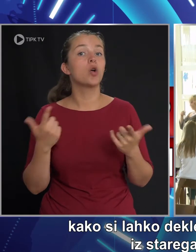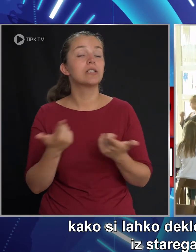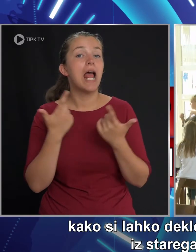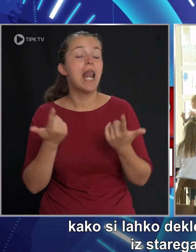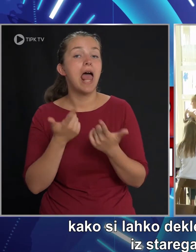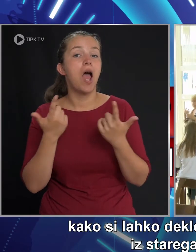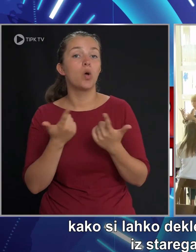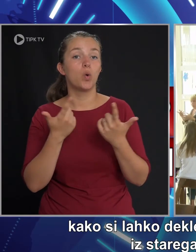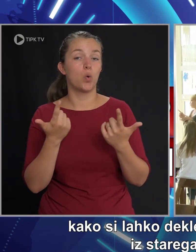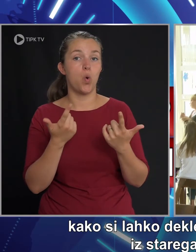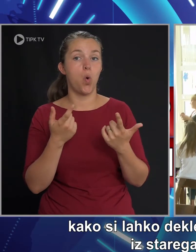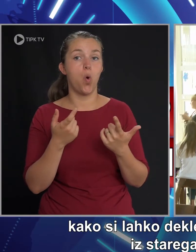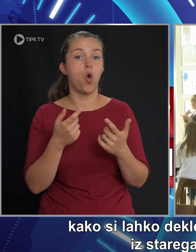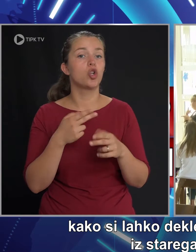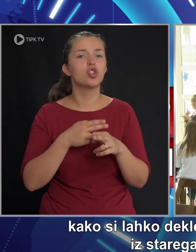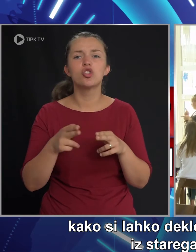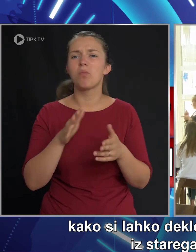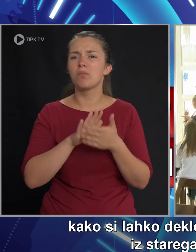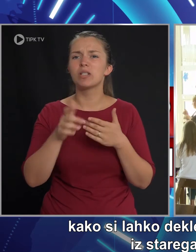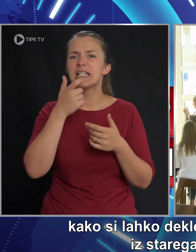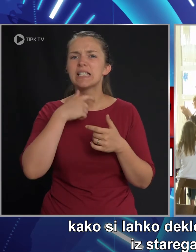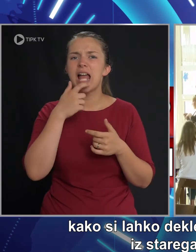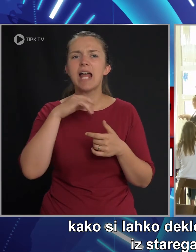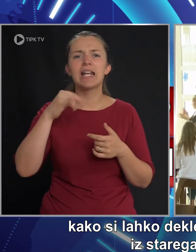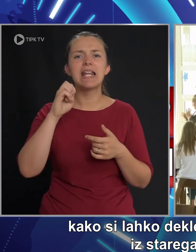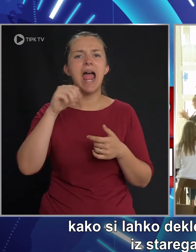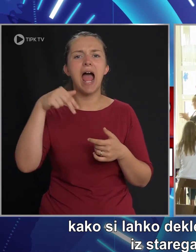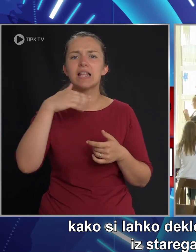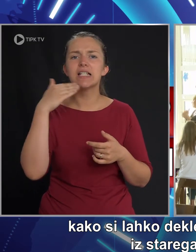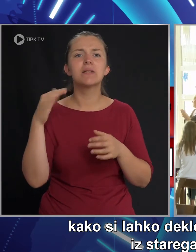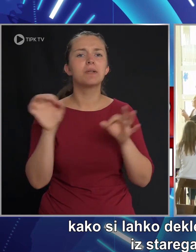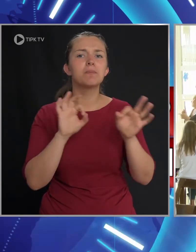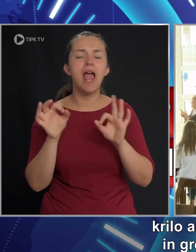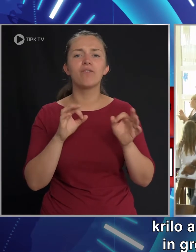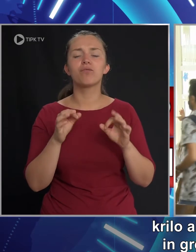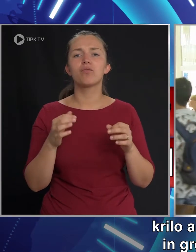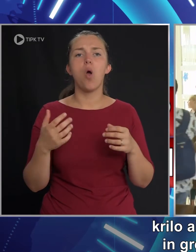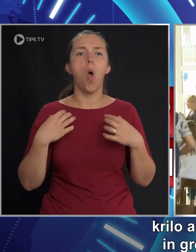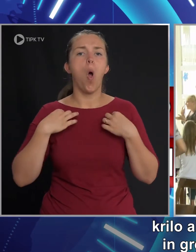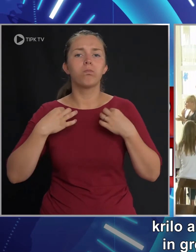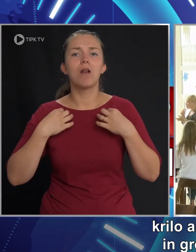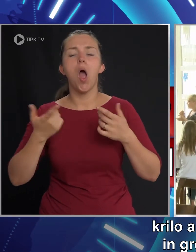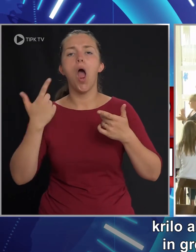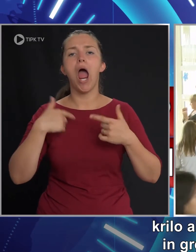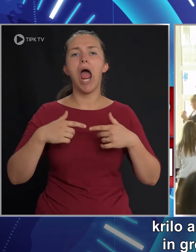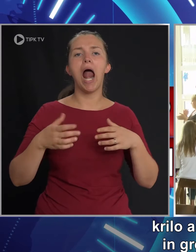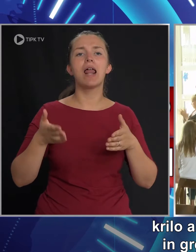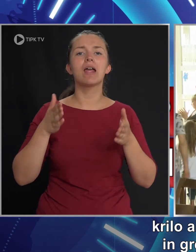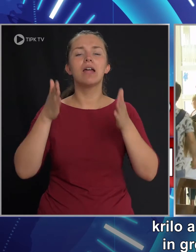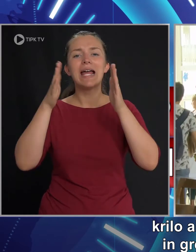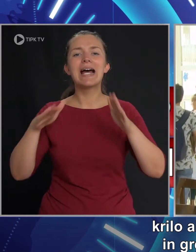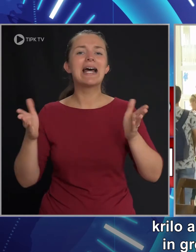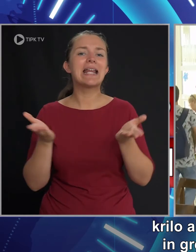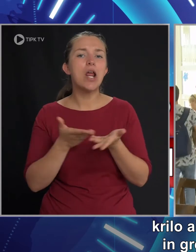punce pripravijo čist preprostega nava starega džinsa, eno obleko, krilo ali